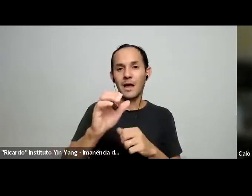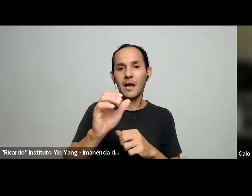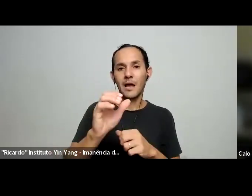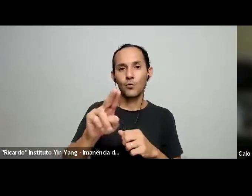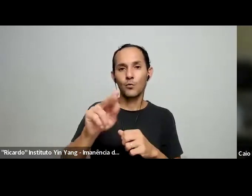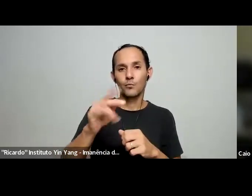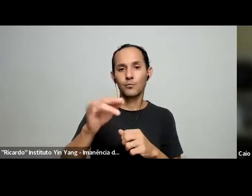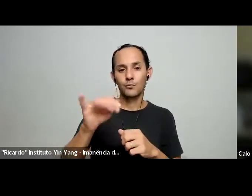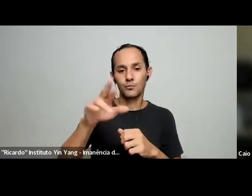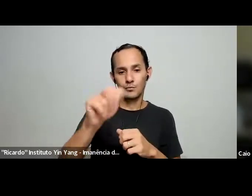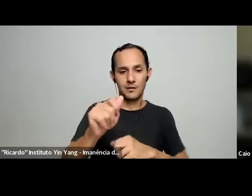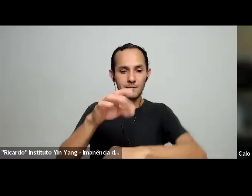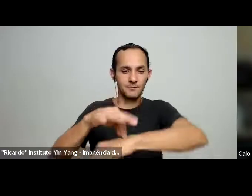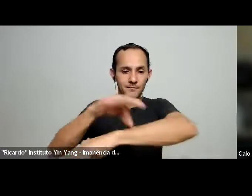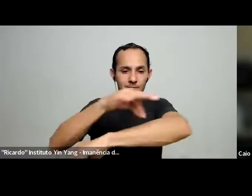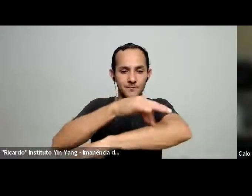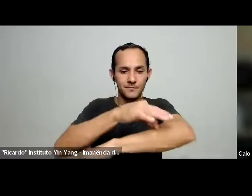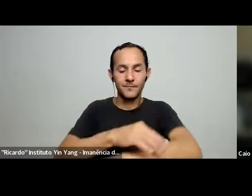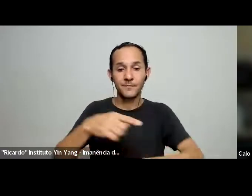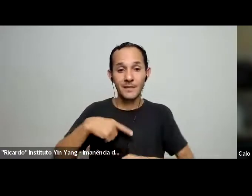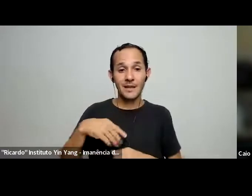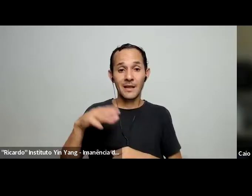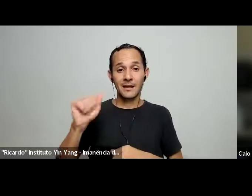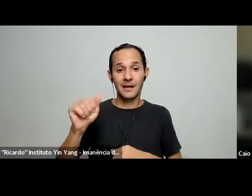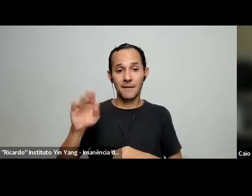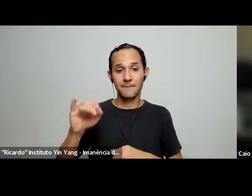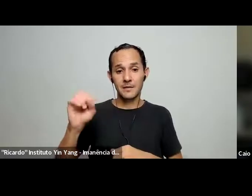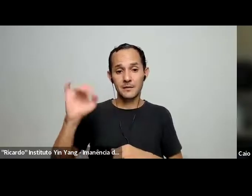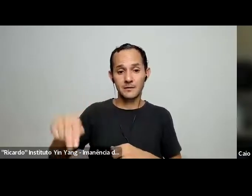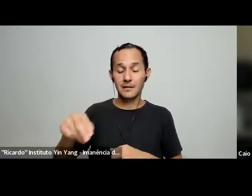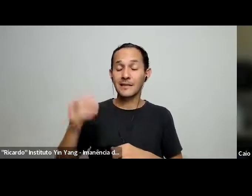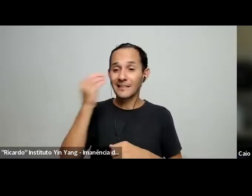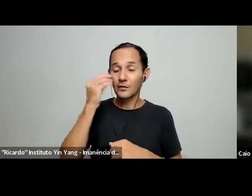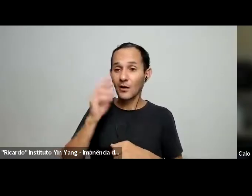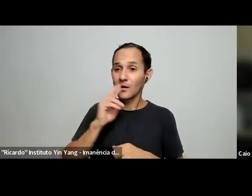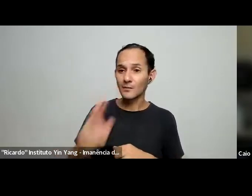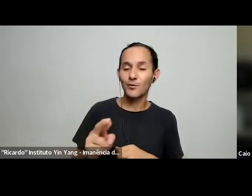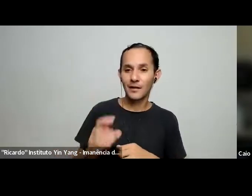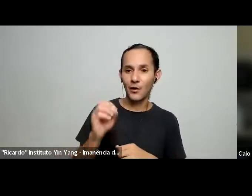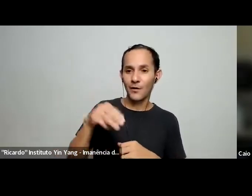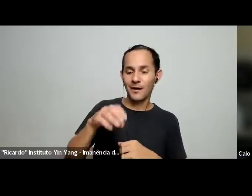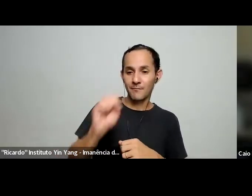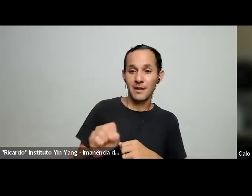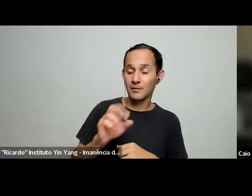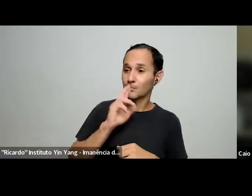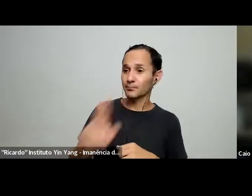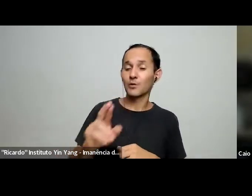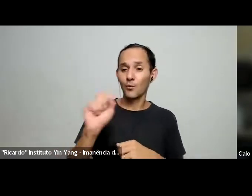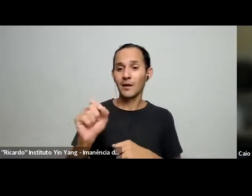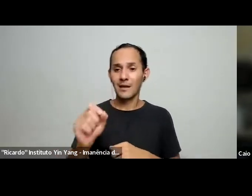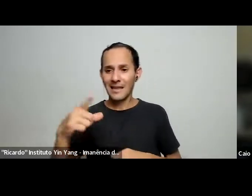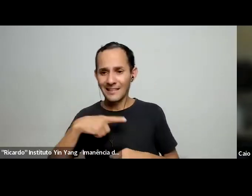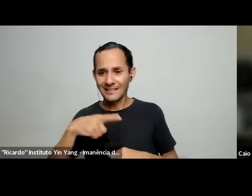técnica. E o CAPCIM tentou responder uma pergunta do Ministério da Saúde em 2018, que era: